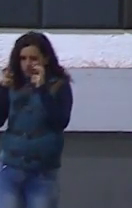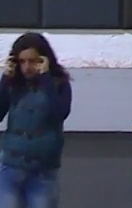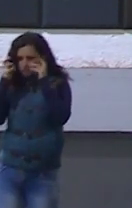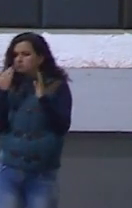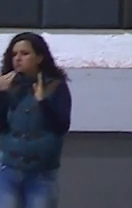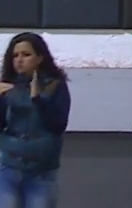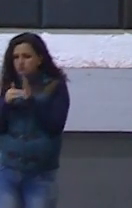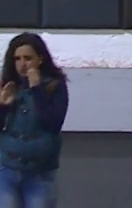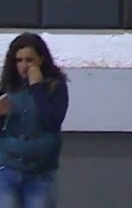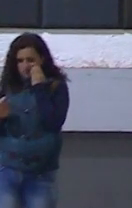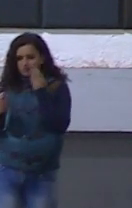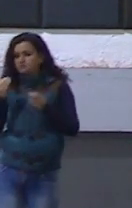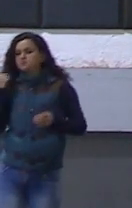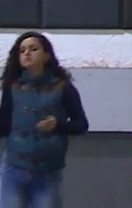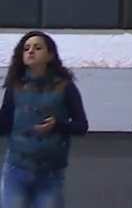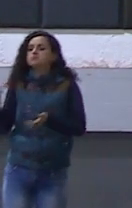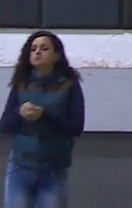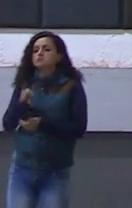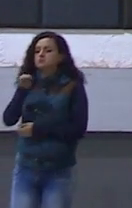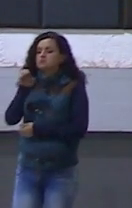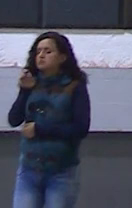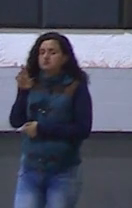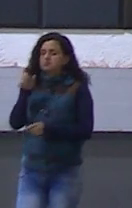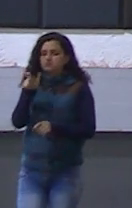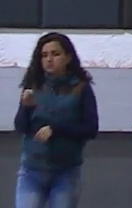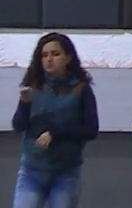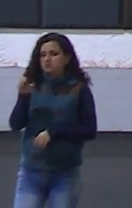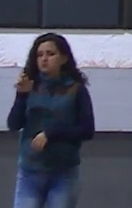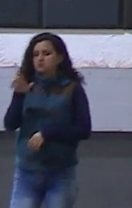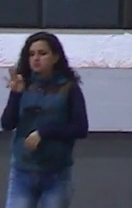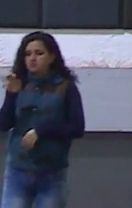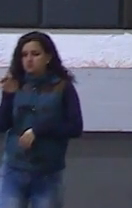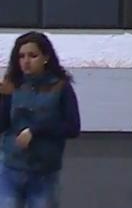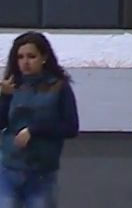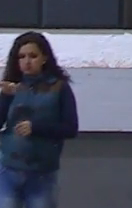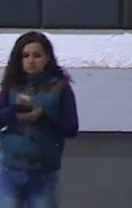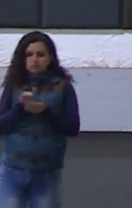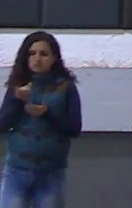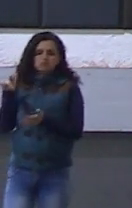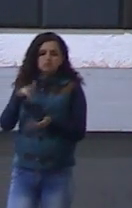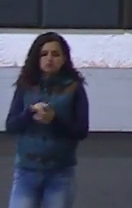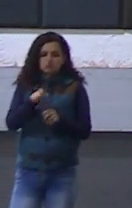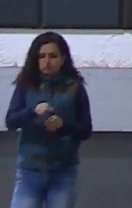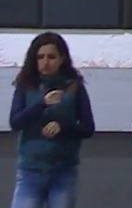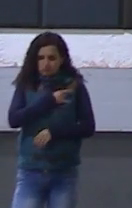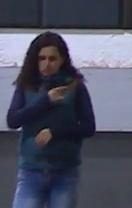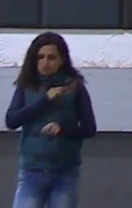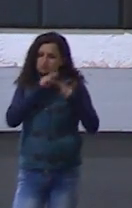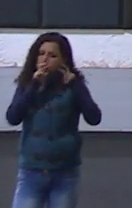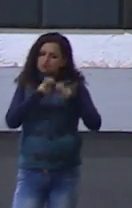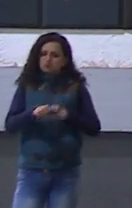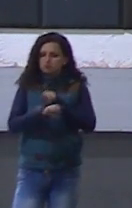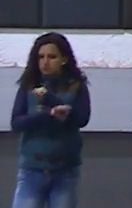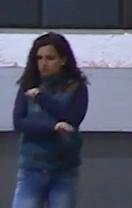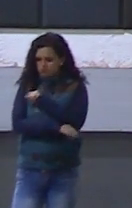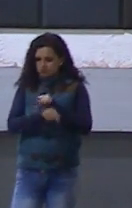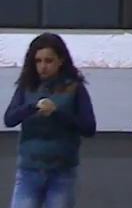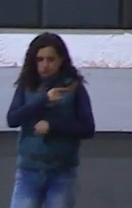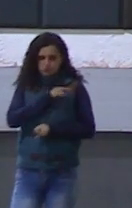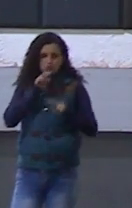maría teresa velásquez viene a la facultad a hacer un proyecto de investigación como psicóloga y entonces